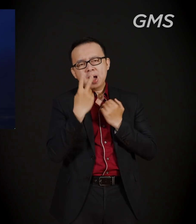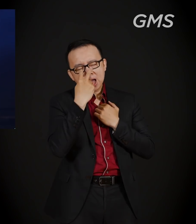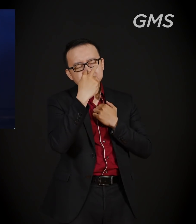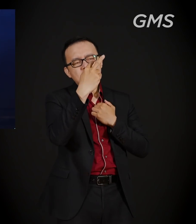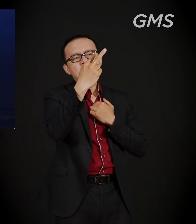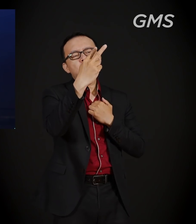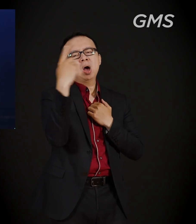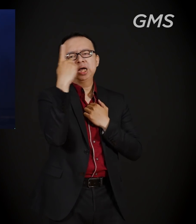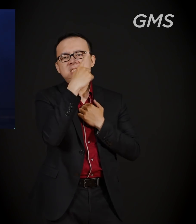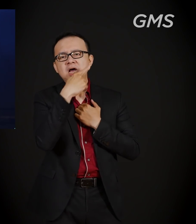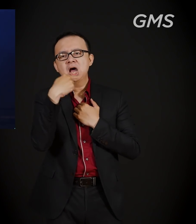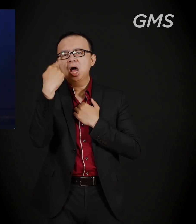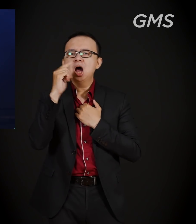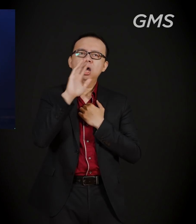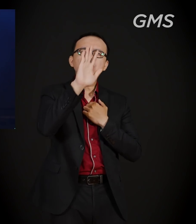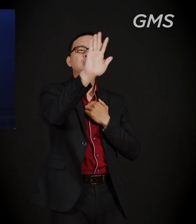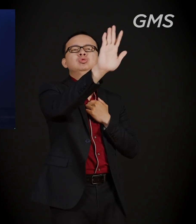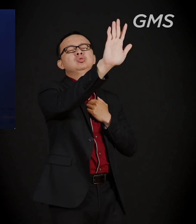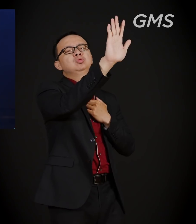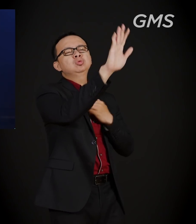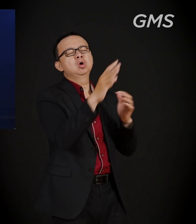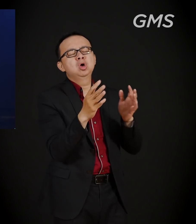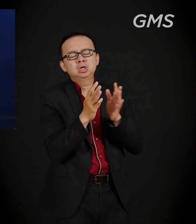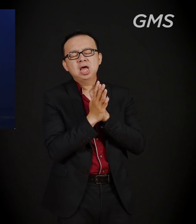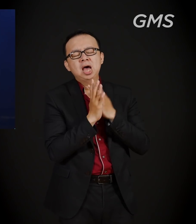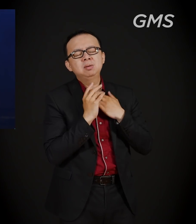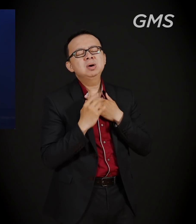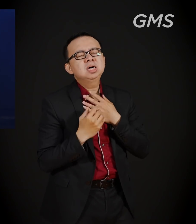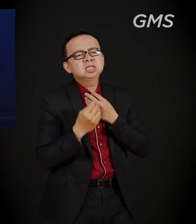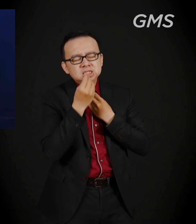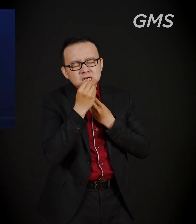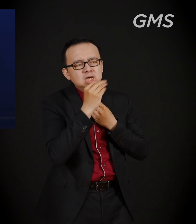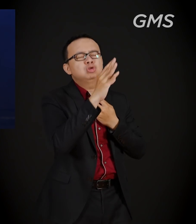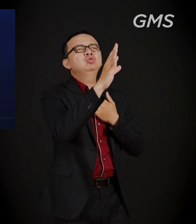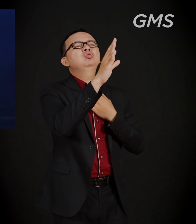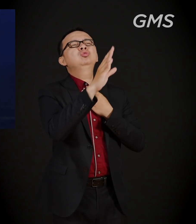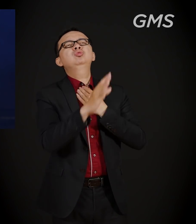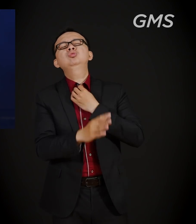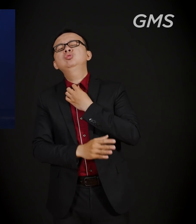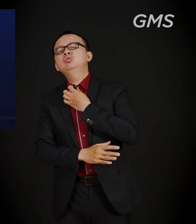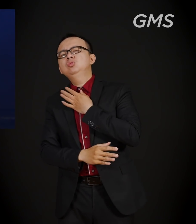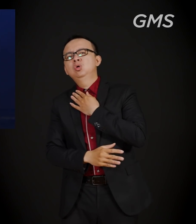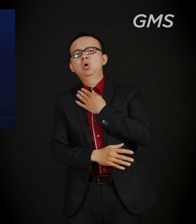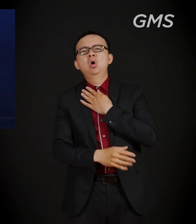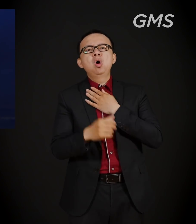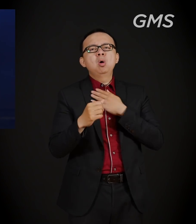Ku pandang wajahmu dan berseru,